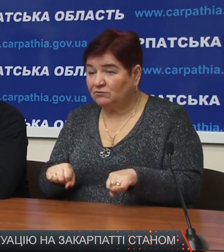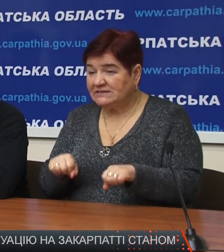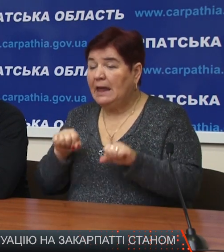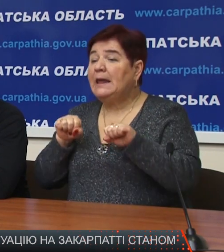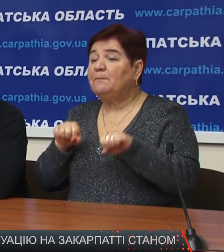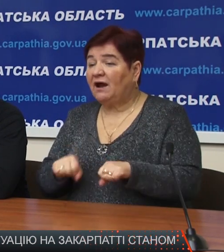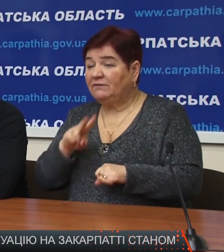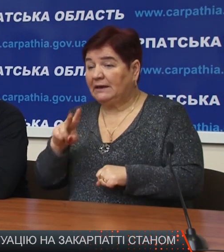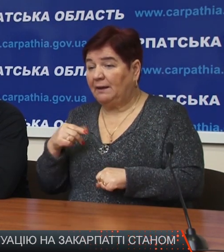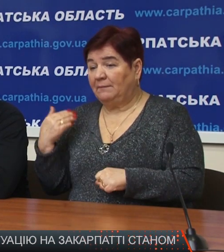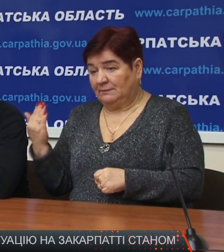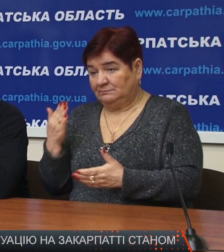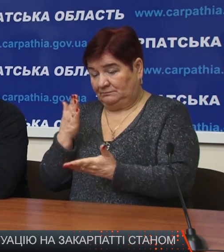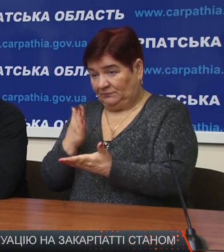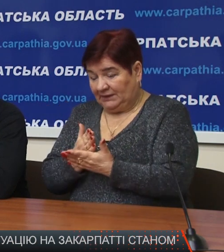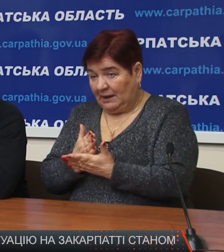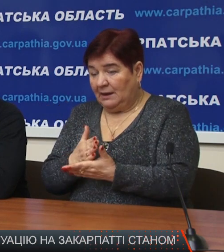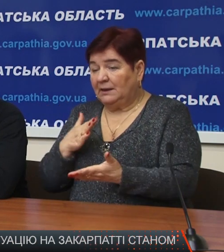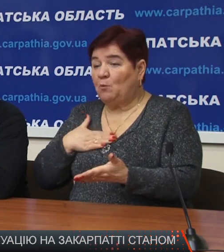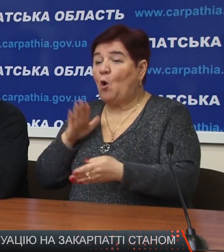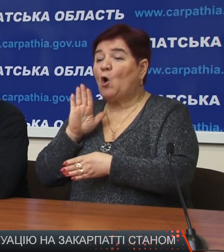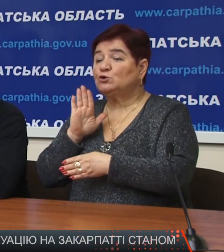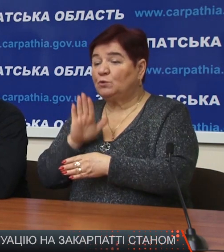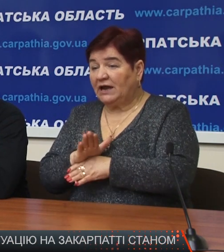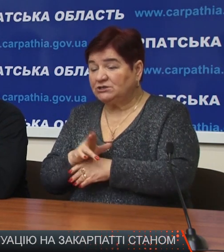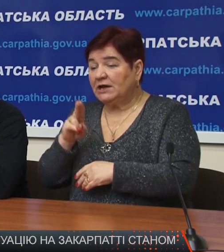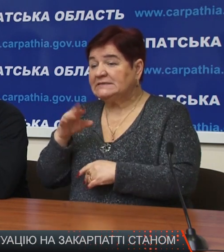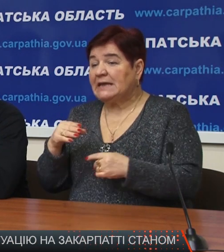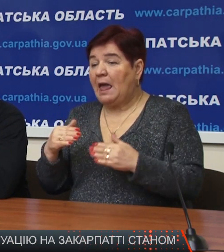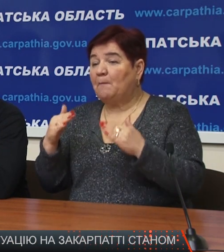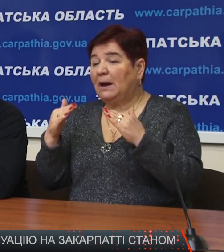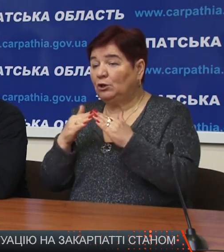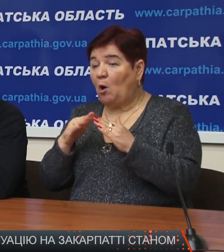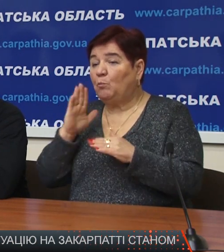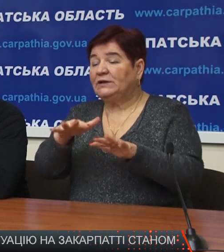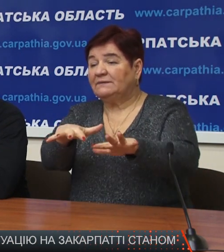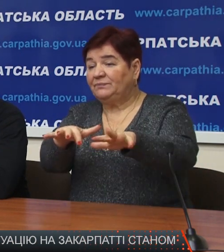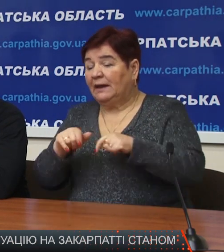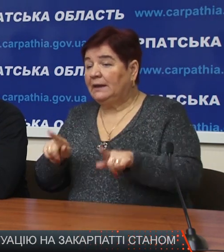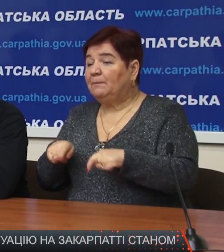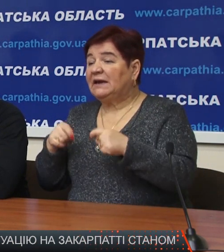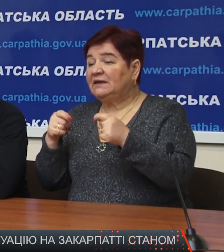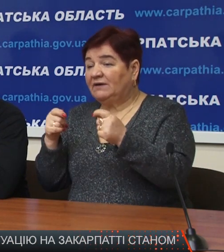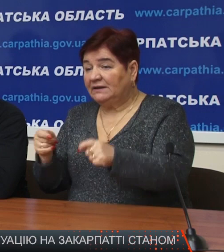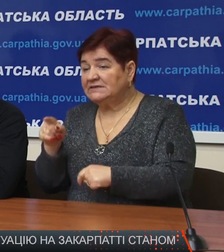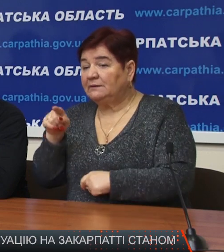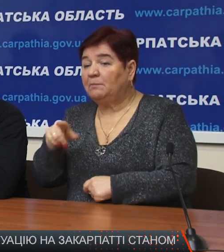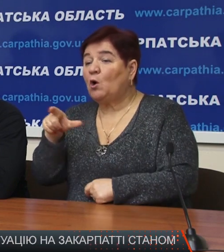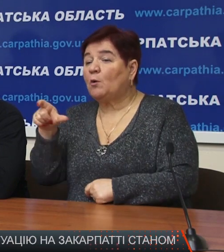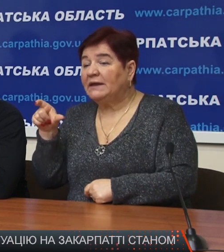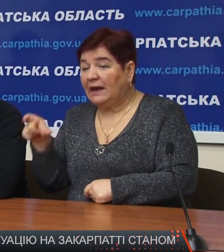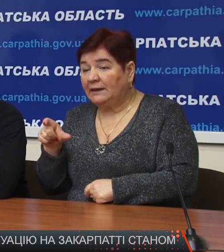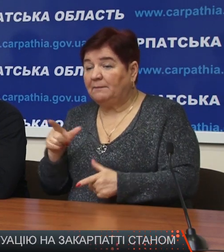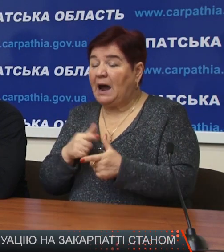прав, якими я наділений, на підставі мого розпорядження це майно буде вилучатися і буде передаватися тим громадянам